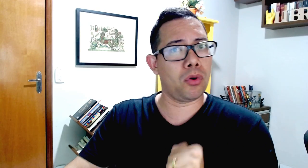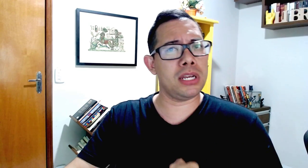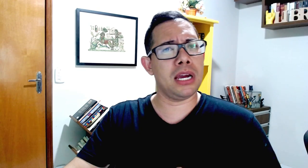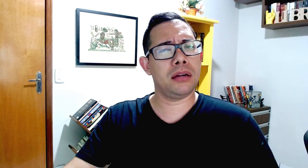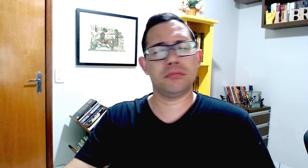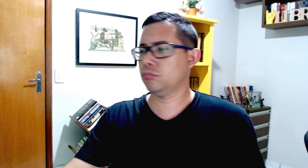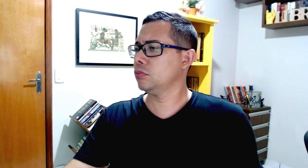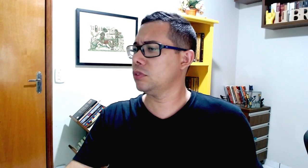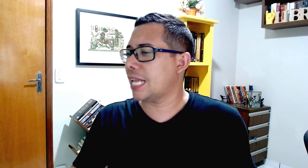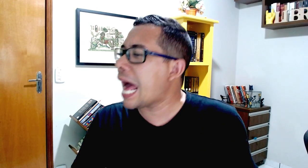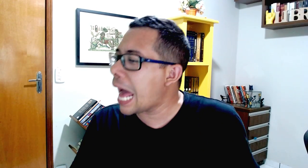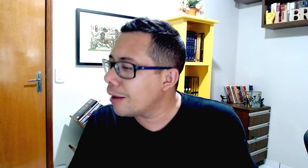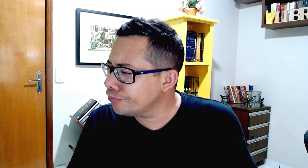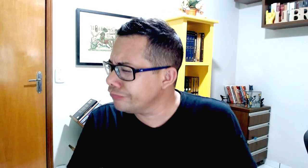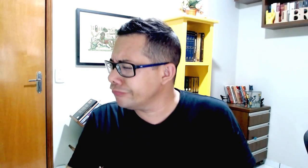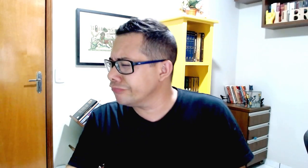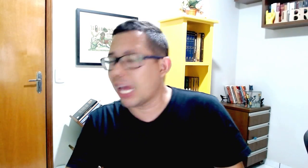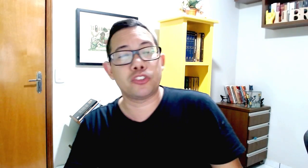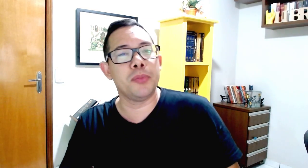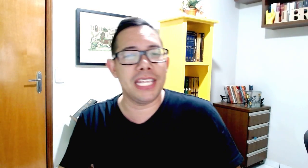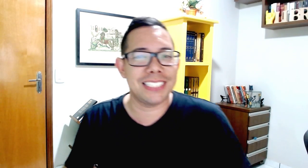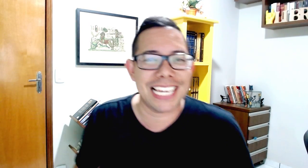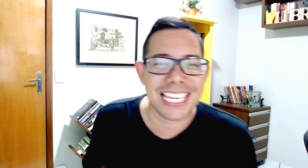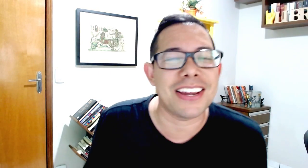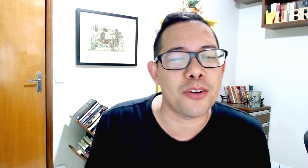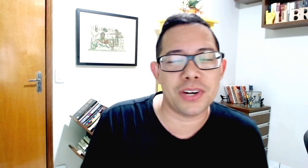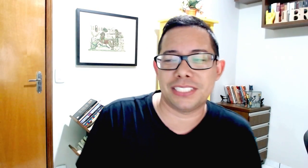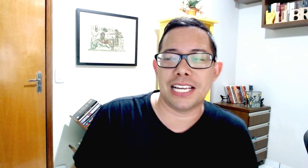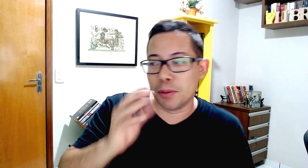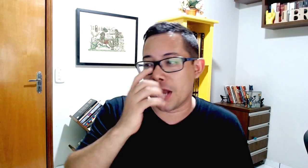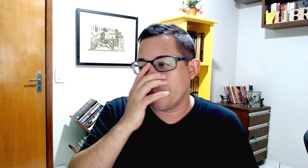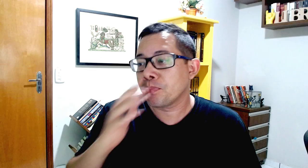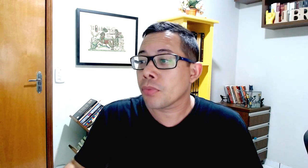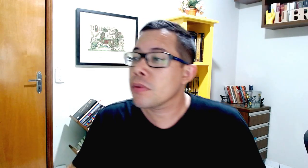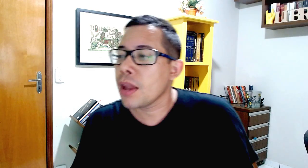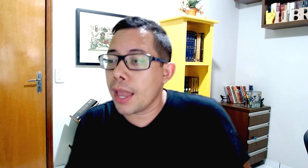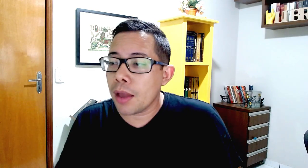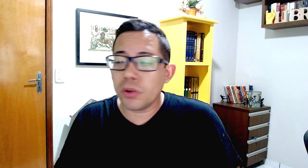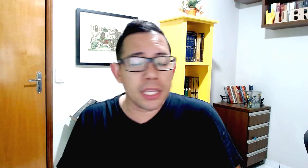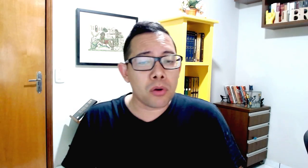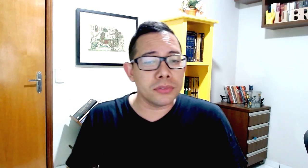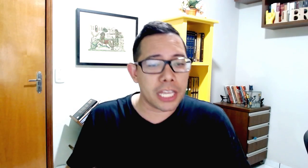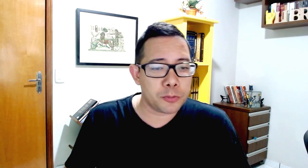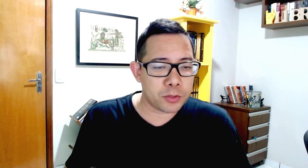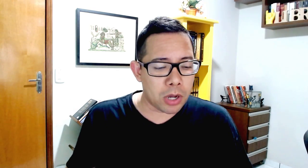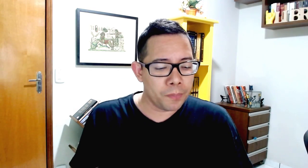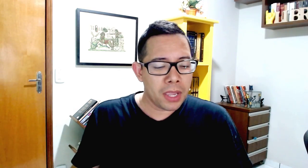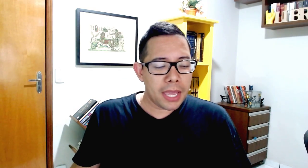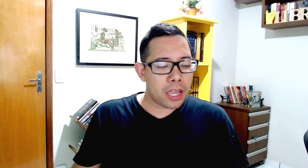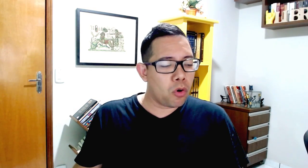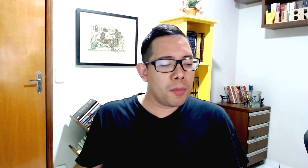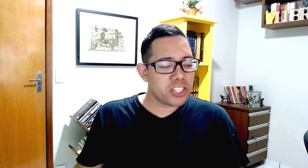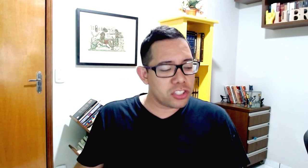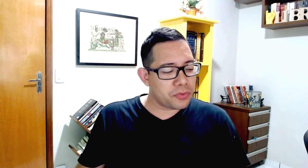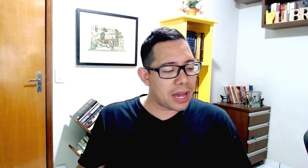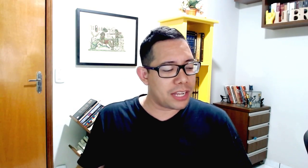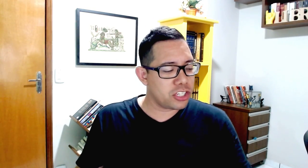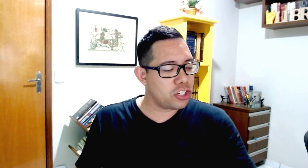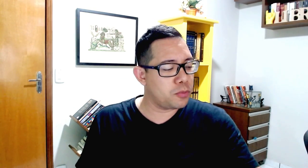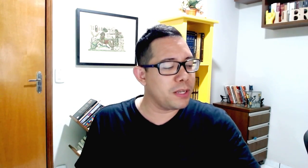olha será uma sobre isso que a gente vai conversar toma o quê que acontece pessoal é como a gente fala a gente